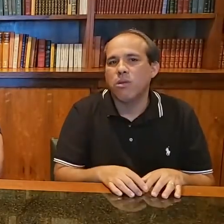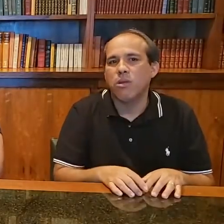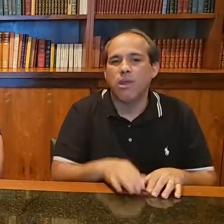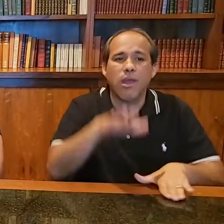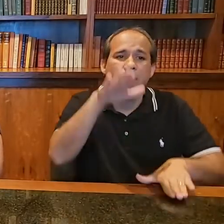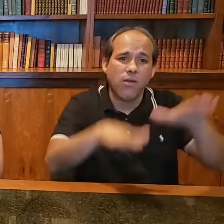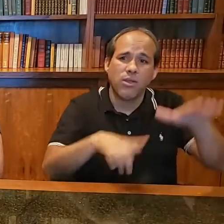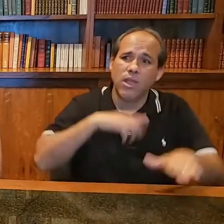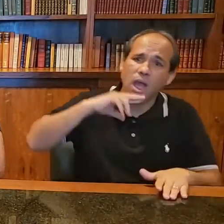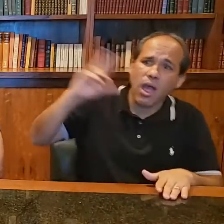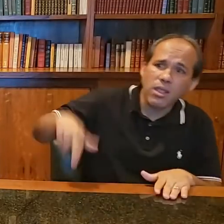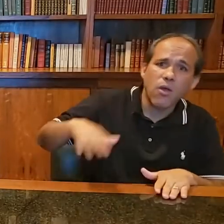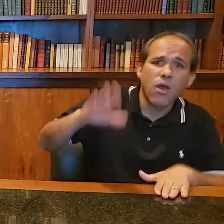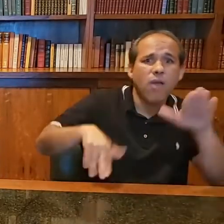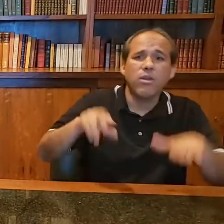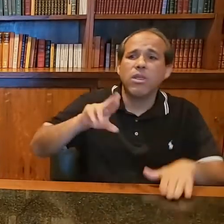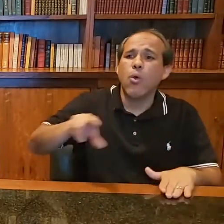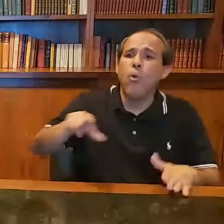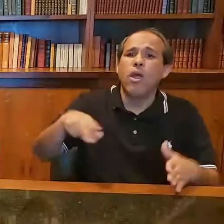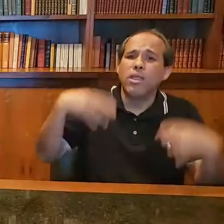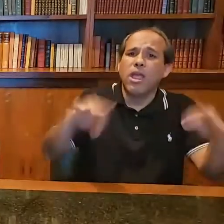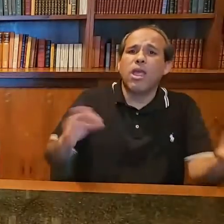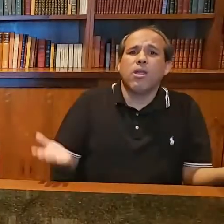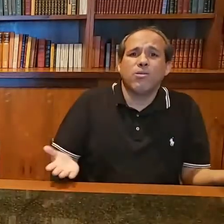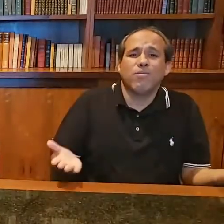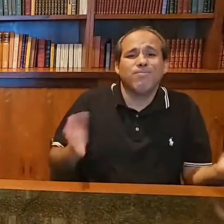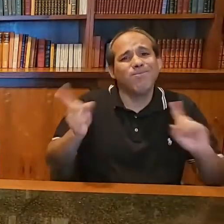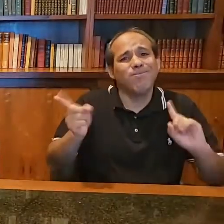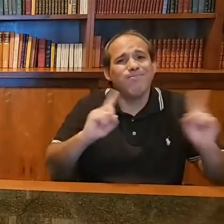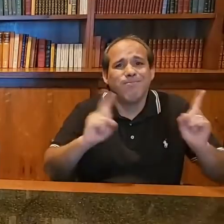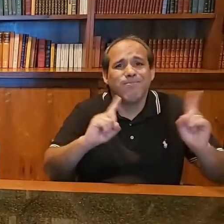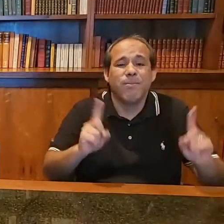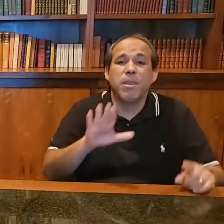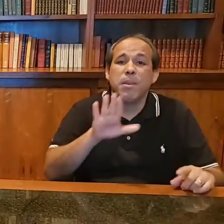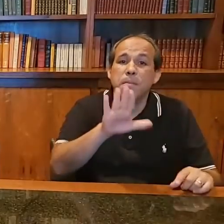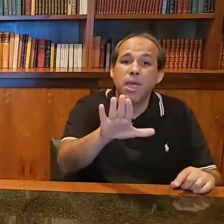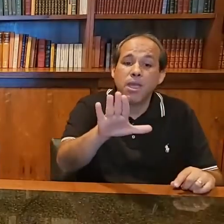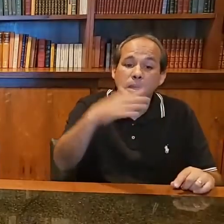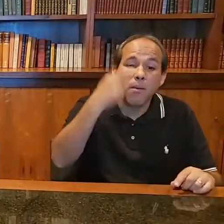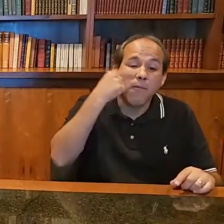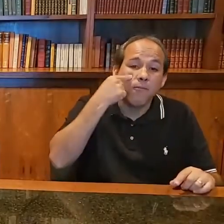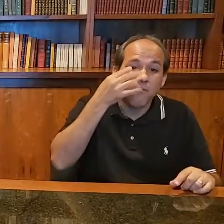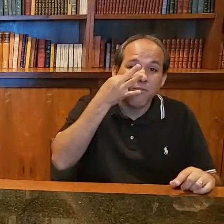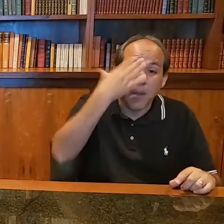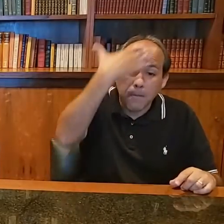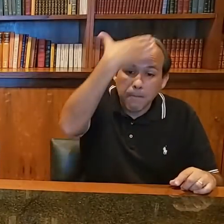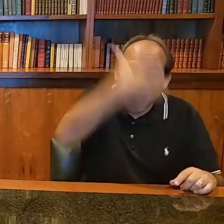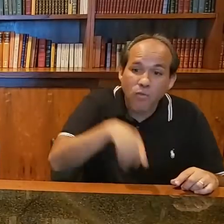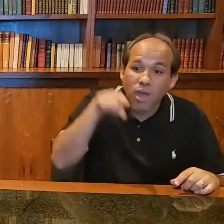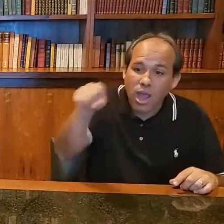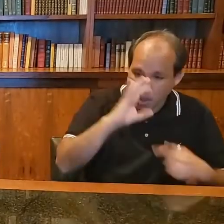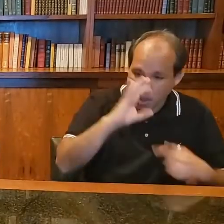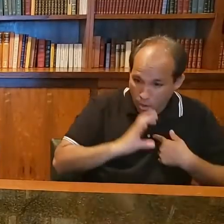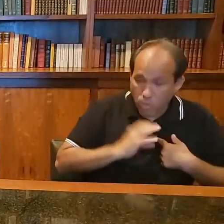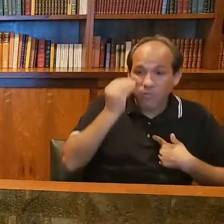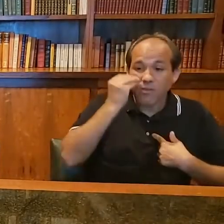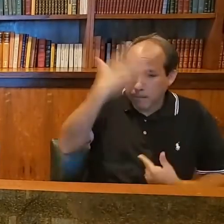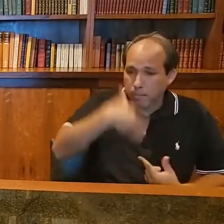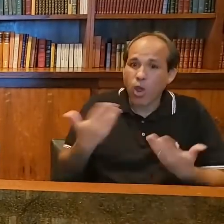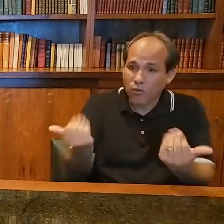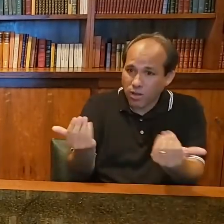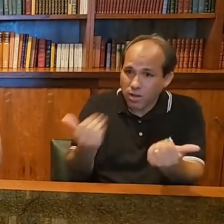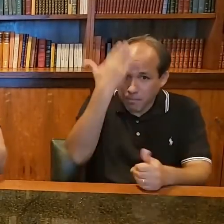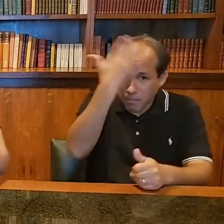às vezes com razão, outras vezes não. Mas o ônus da prova, né, cabe a quem acusa. Então assim